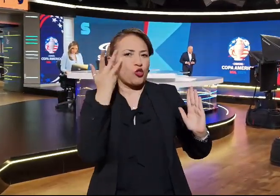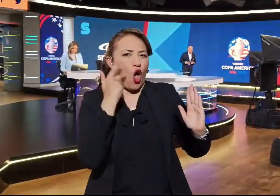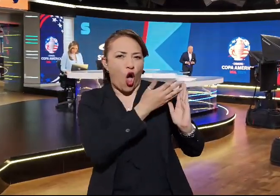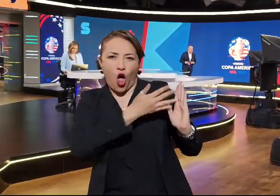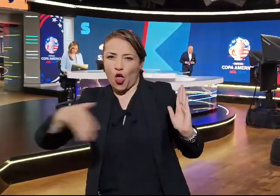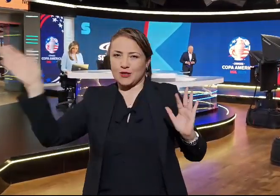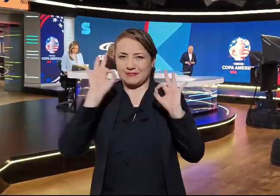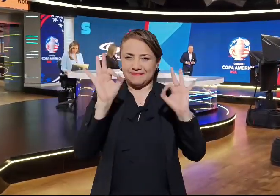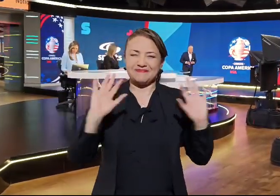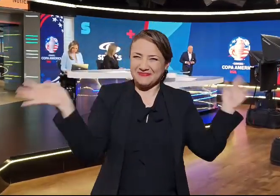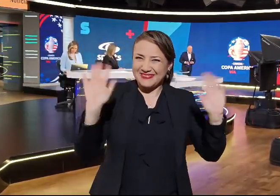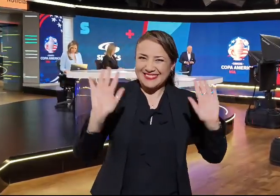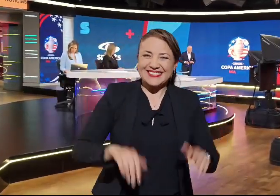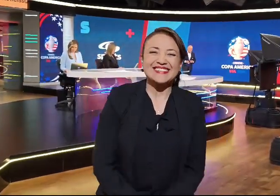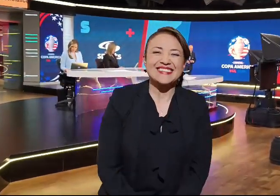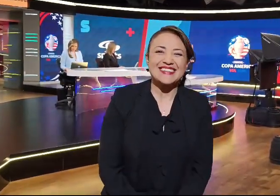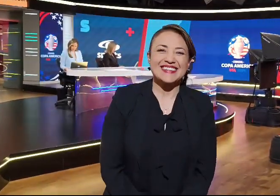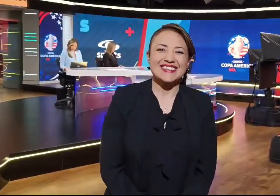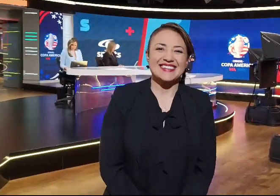clasificación a la semifinal de esta Copa.